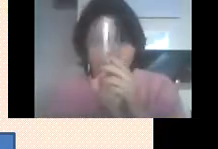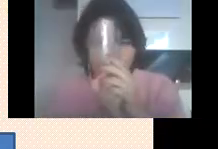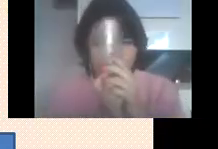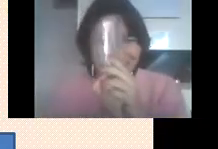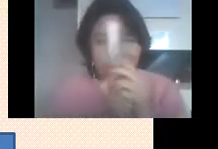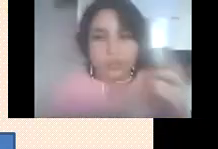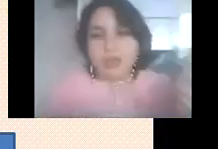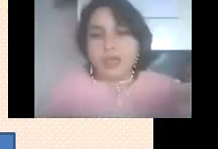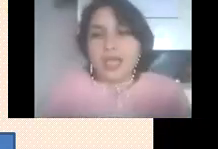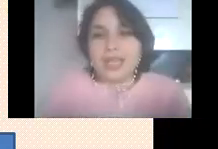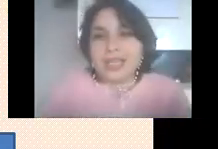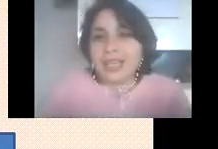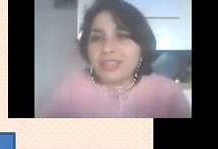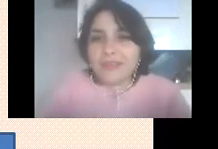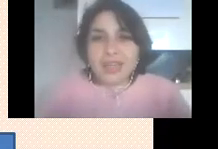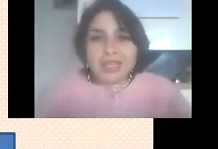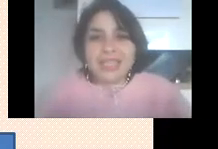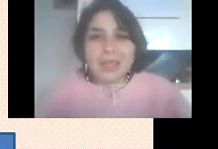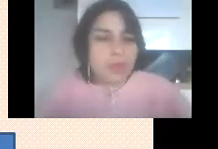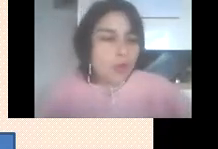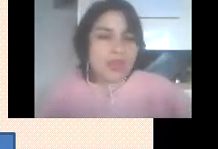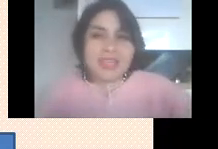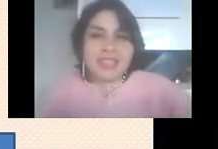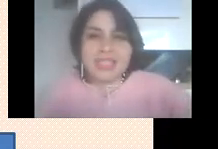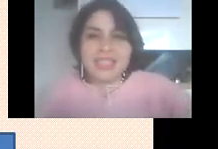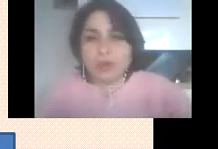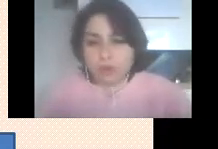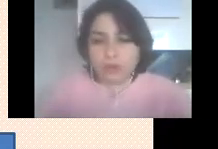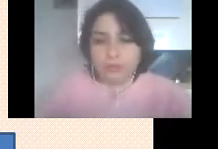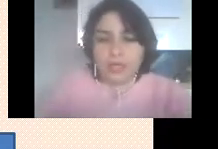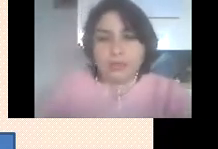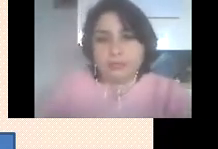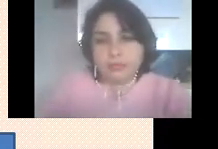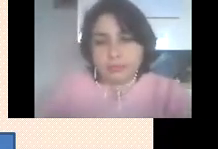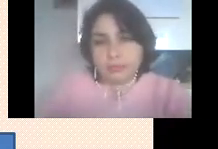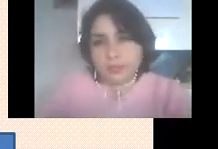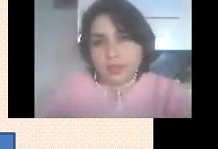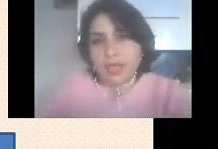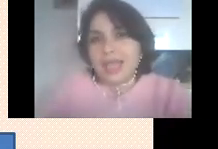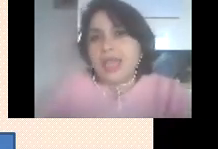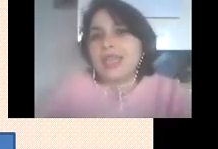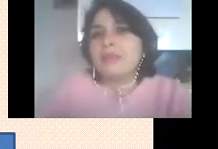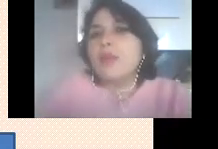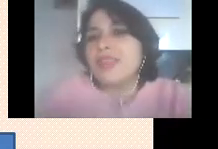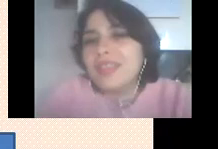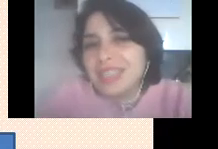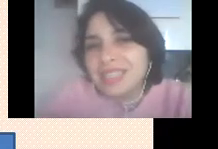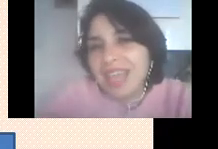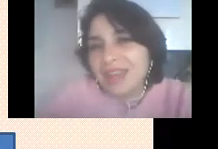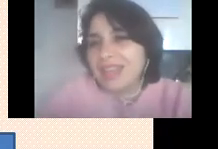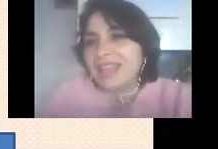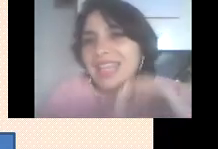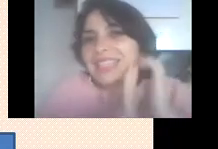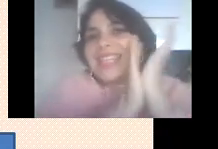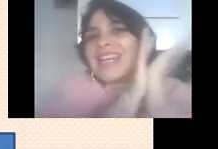miren. Quiero saber, ¿quién me puede decir si el... ¡Oh, interés! ¿Quién me puede decir si